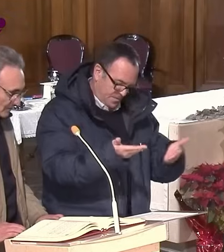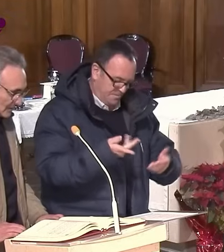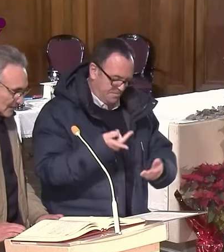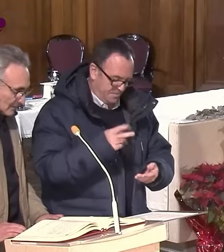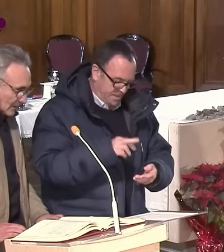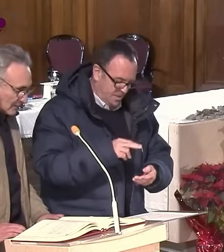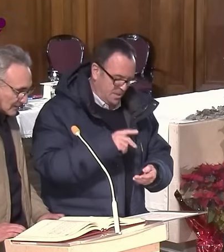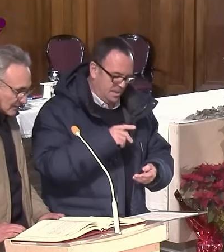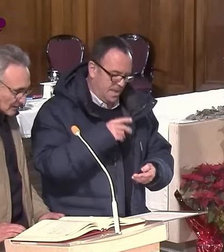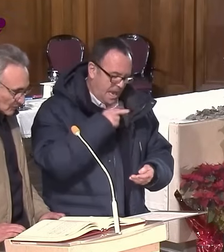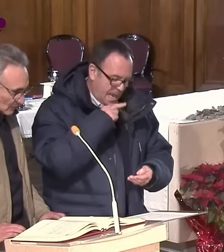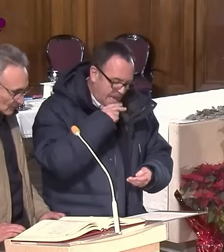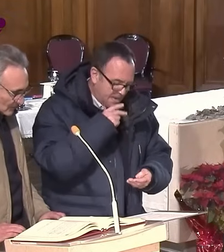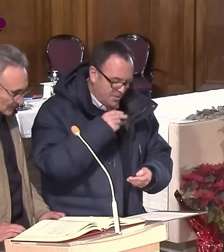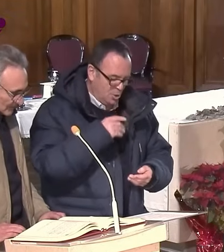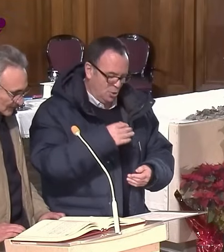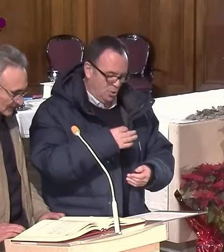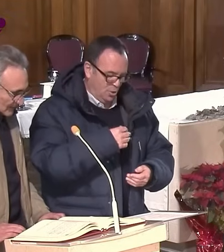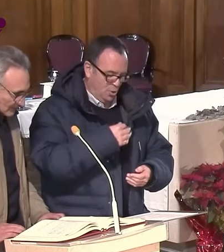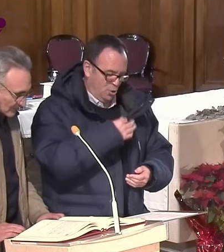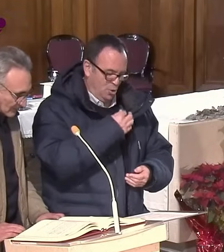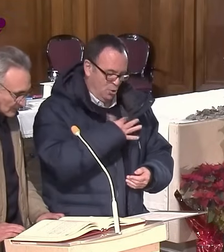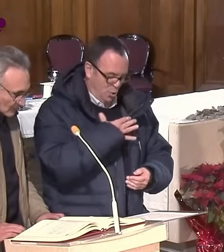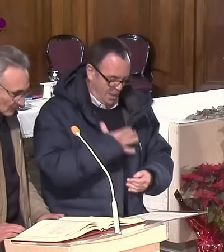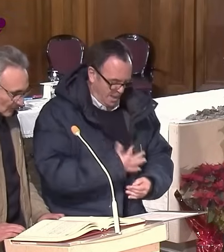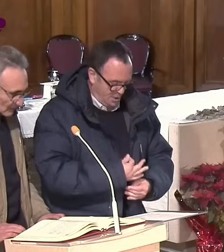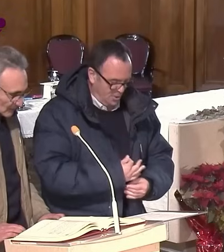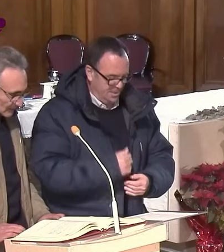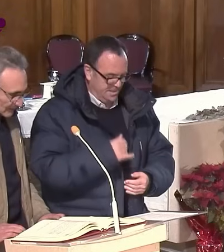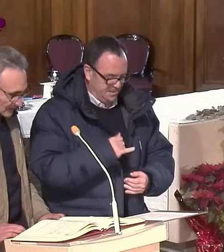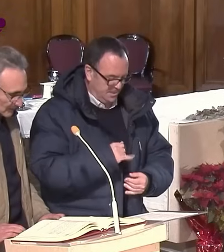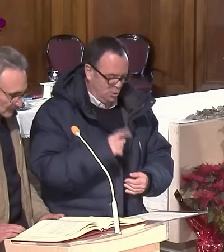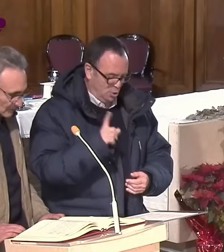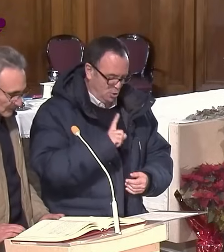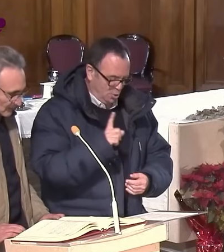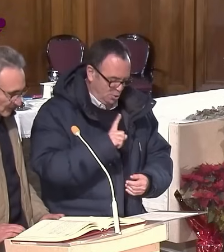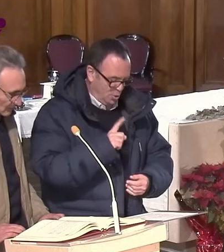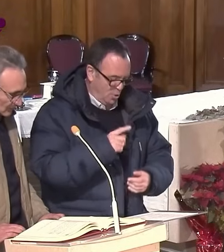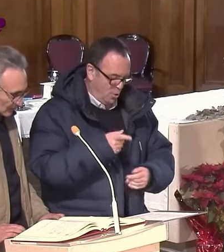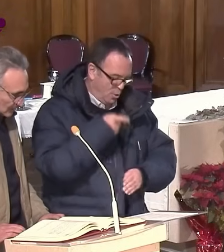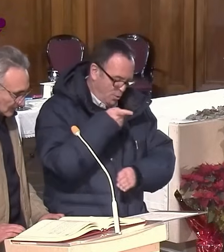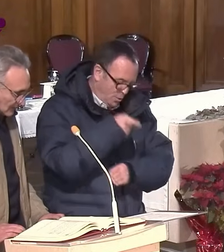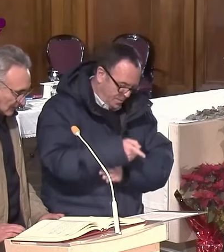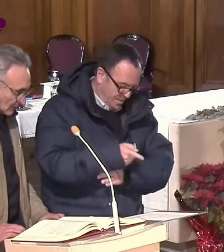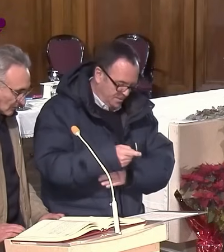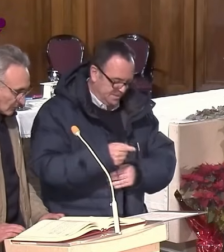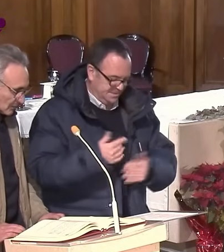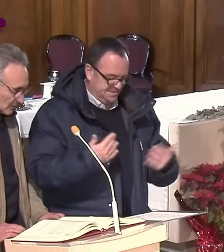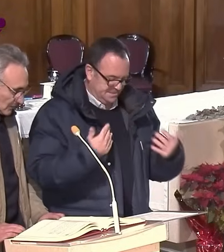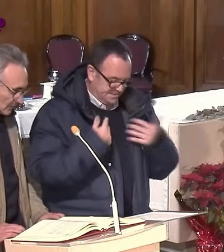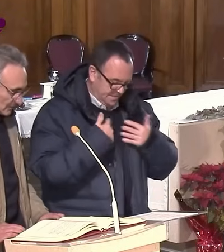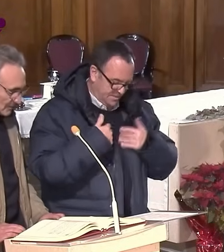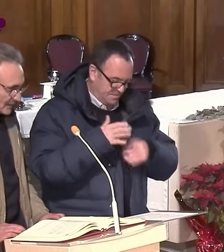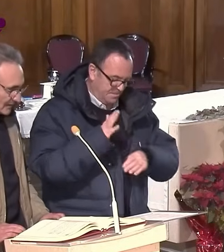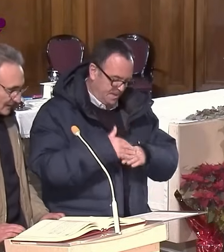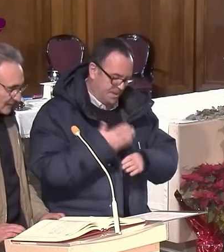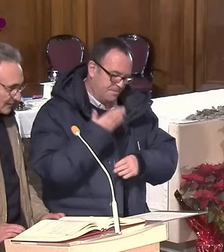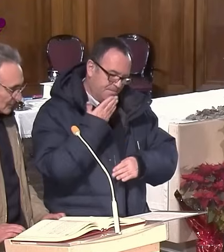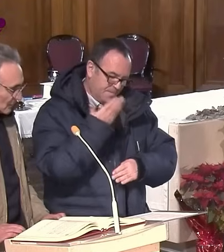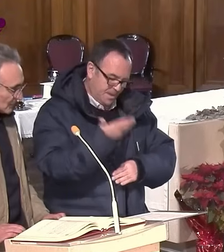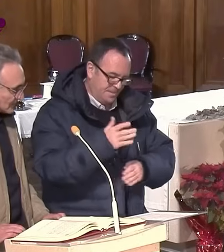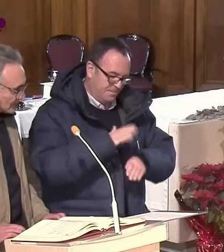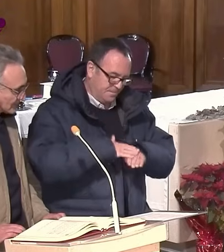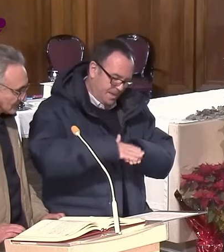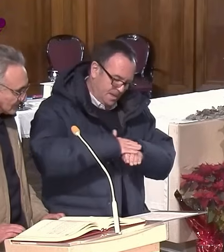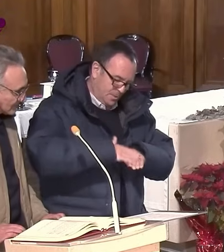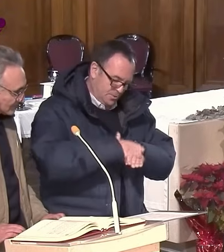cambio me abriste el oído. Me pides holocausto ni sacrificios expiatorios. Entonces yo digo: aquí